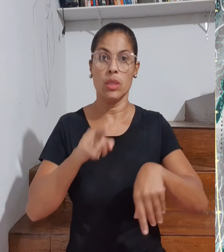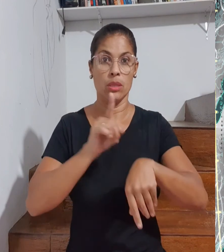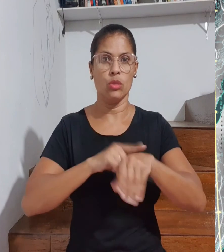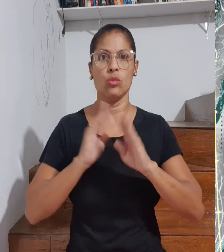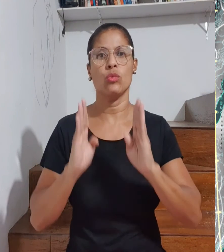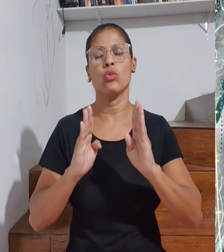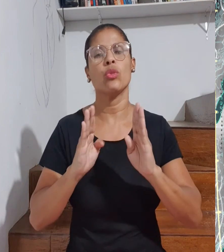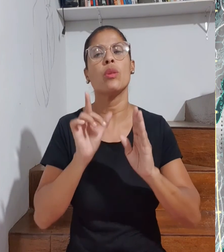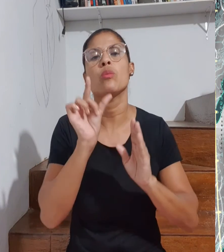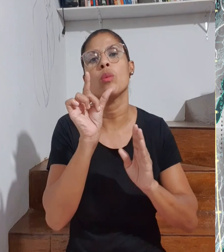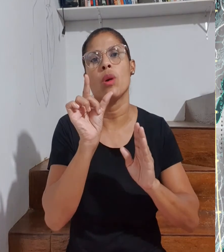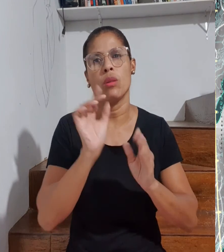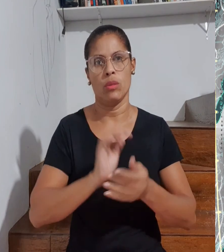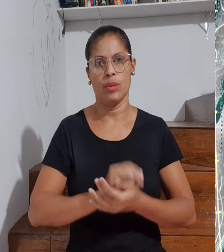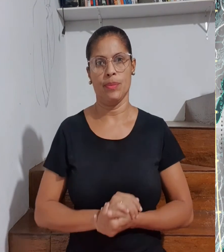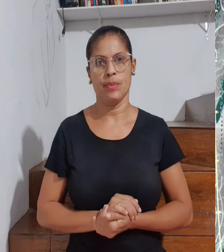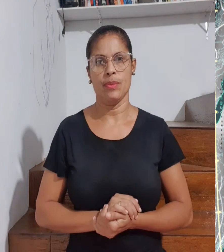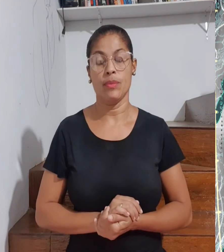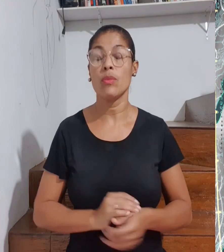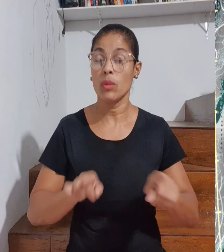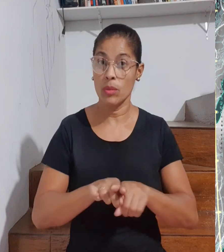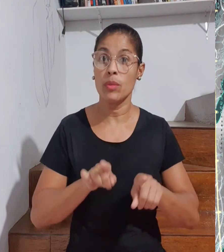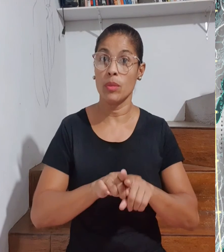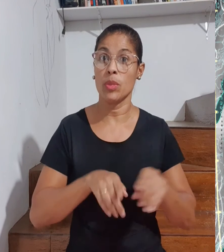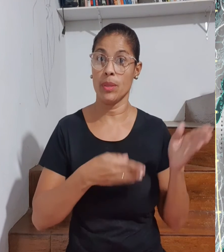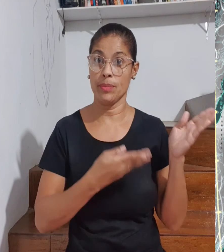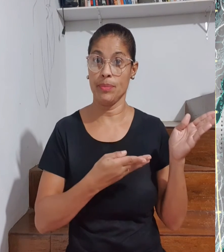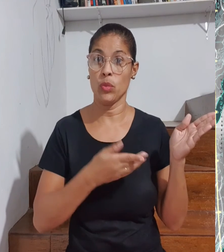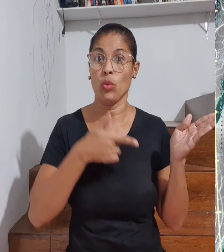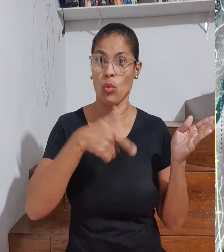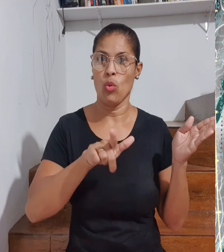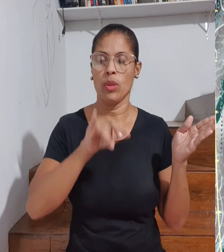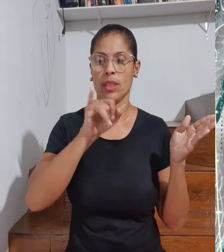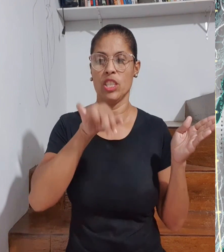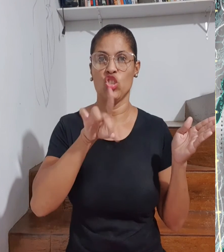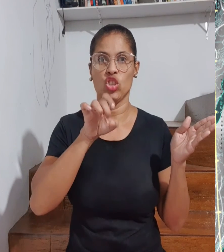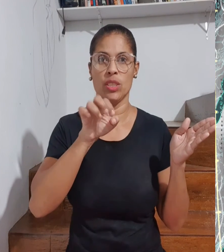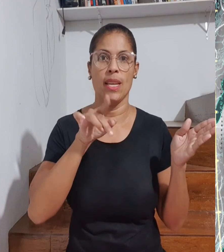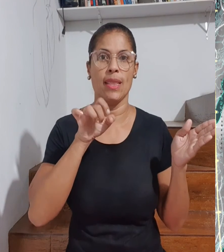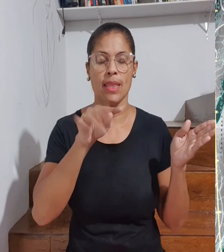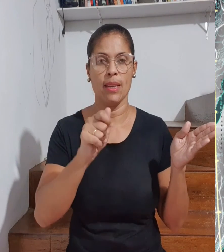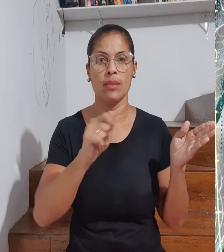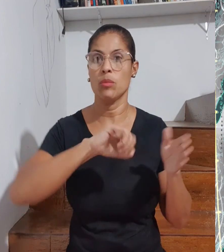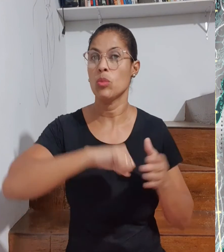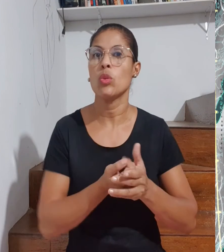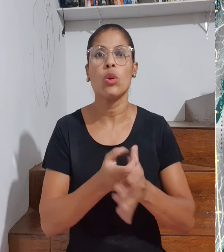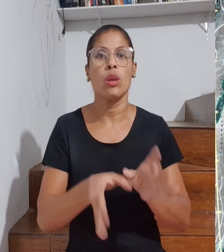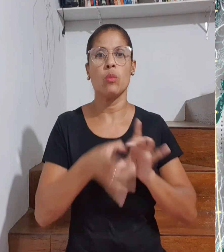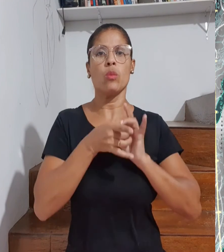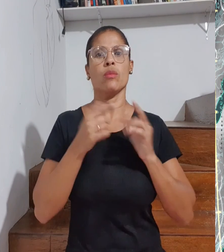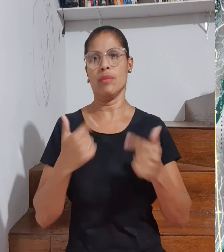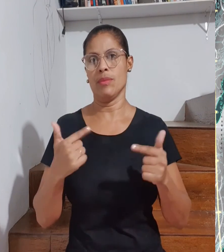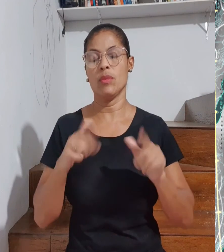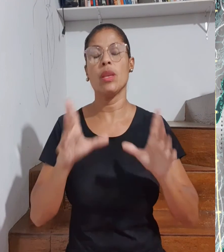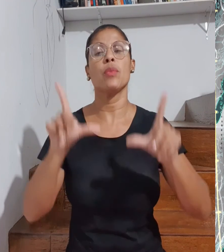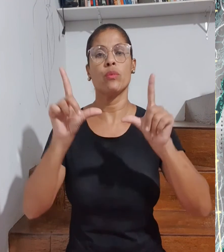com tempo de ação curto. E ainda temos as drogas anticolinérgicas indiretas, que não bloqueiam o